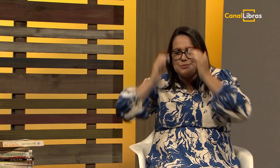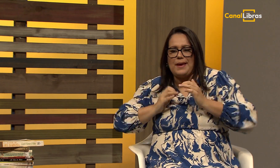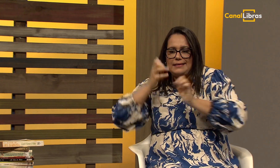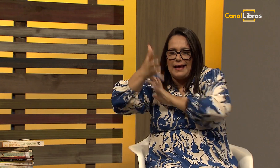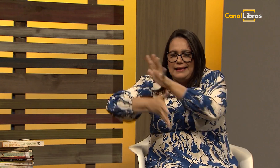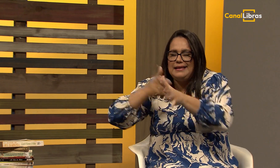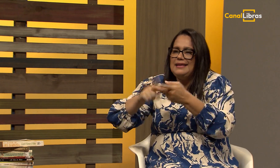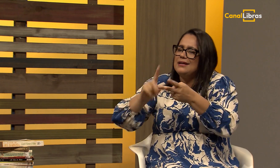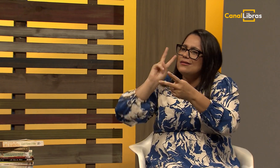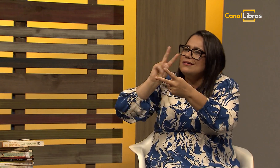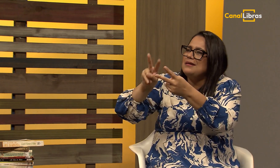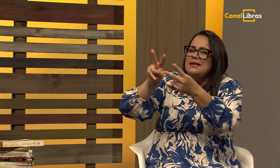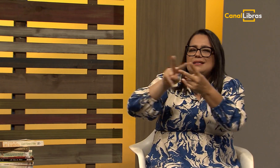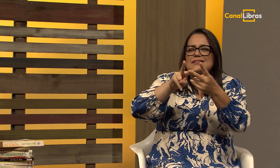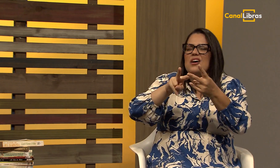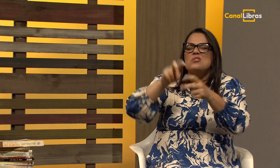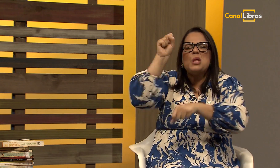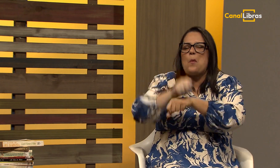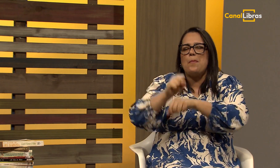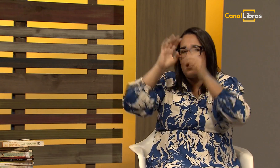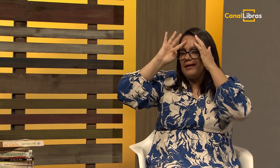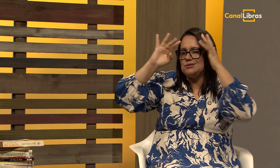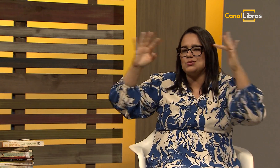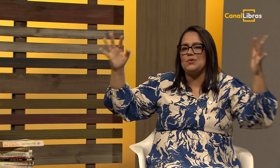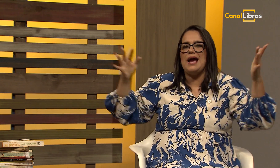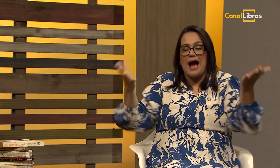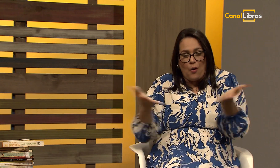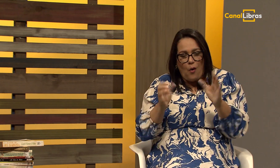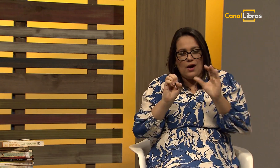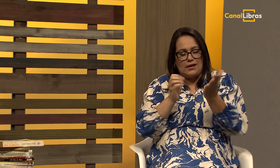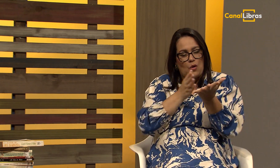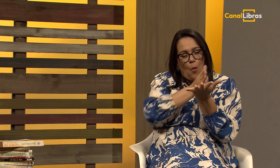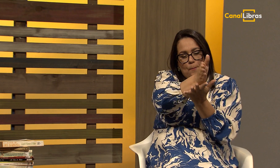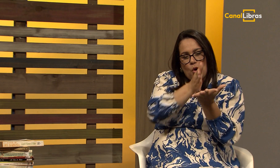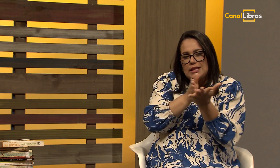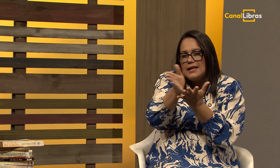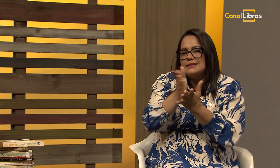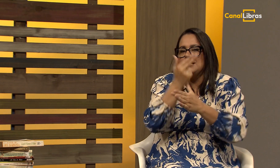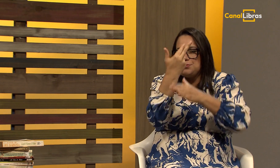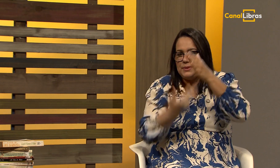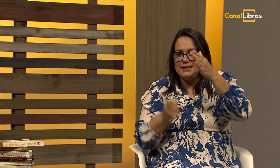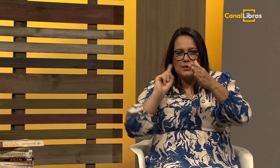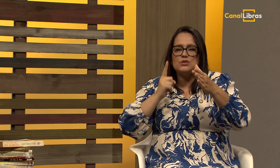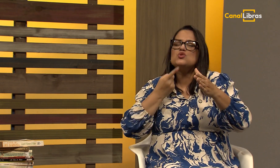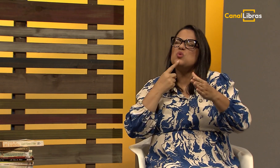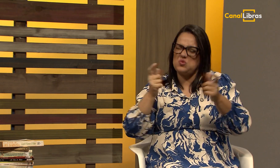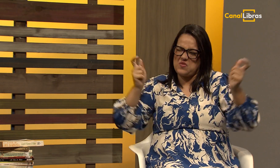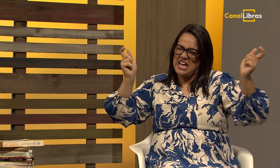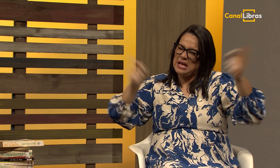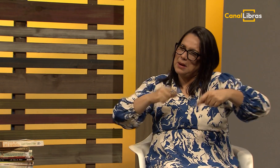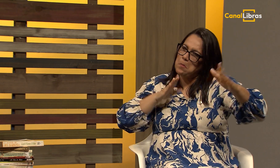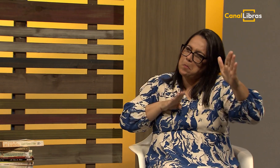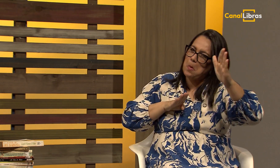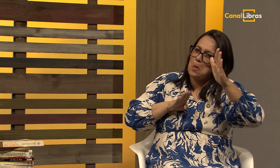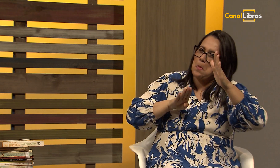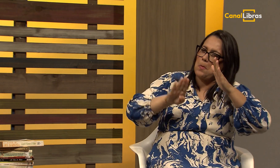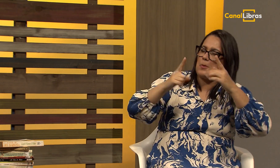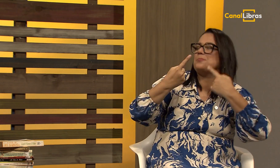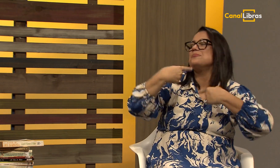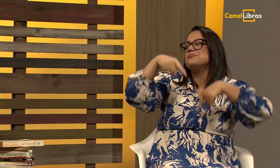a Libras. Desejo que essa militância siga firme, principalmente agora com o reconhecimento da educação bilíngue como modalidade de ensino,